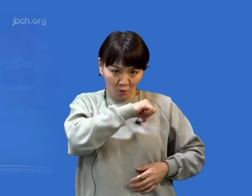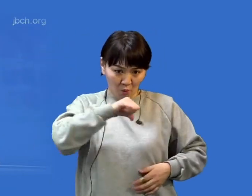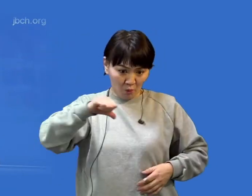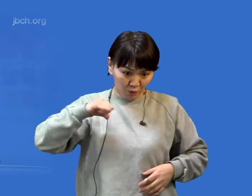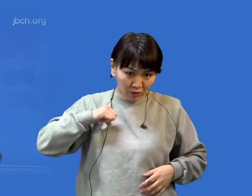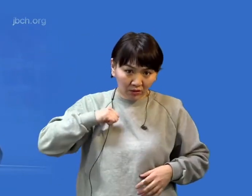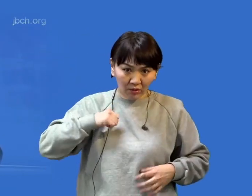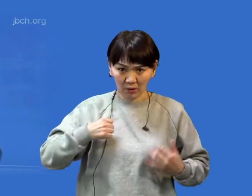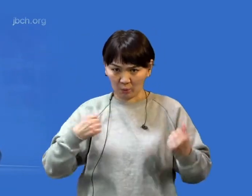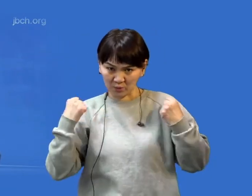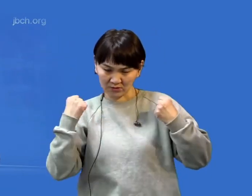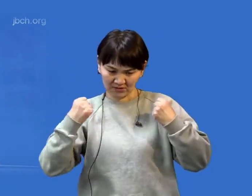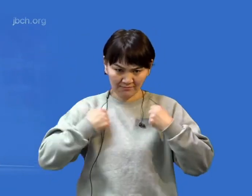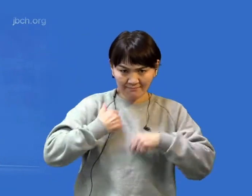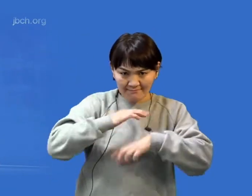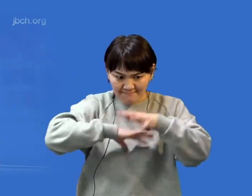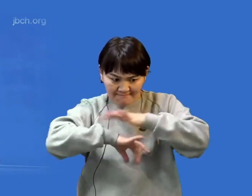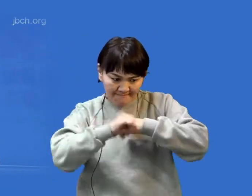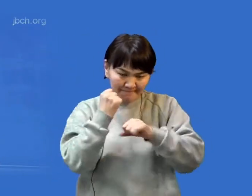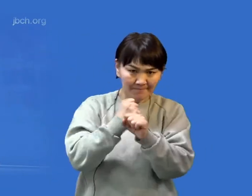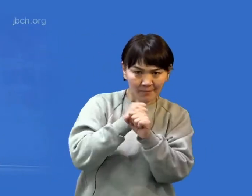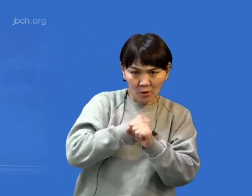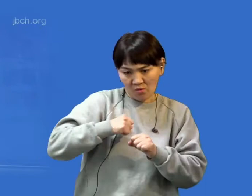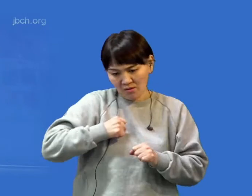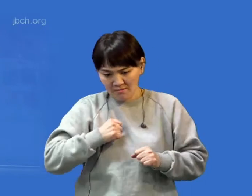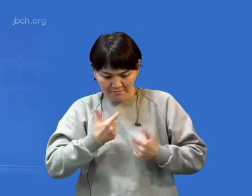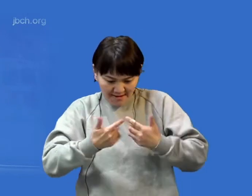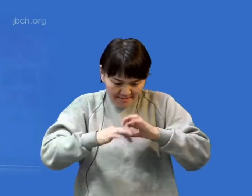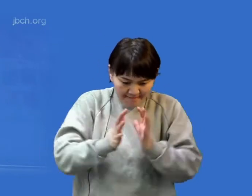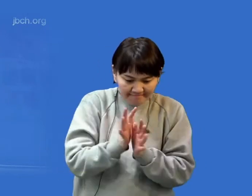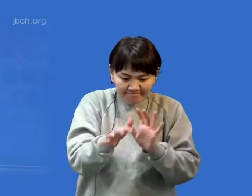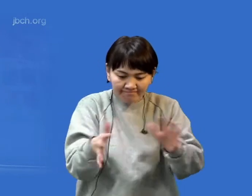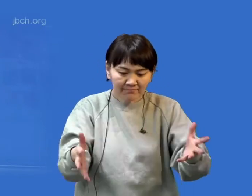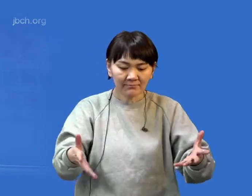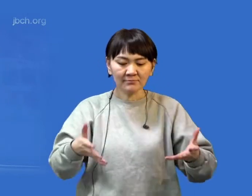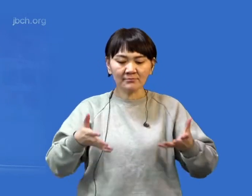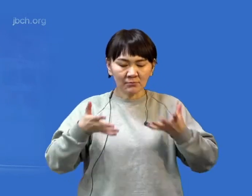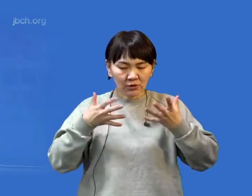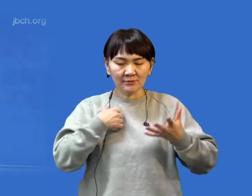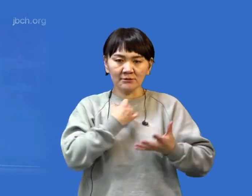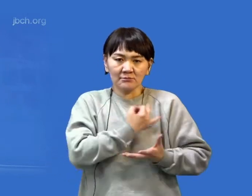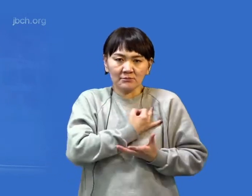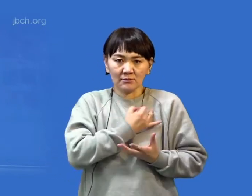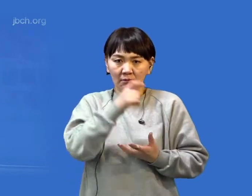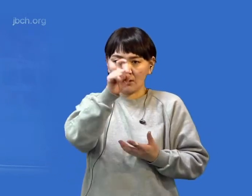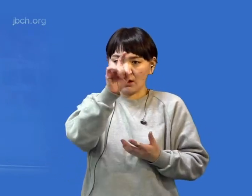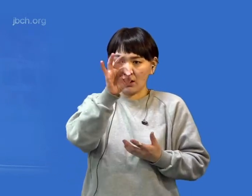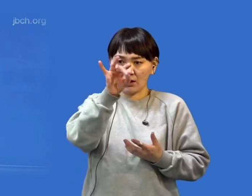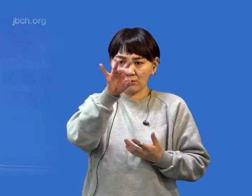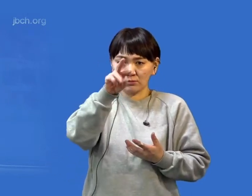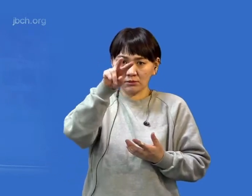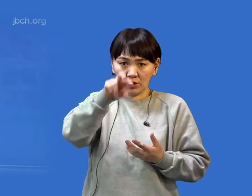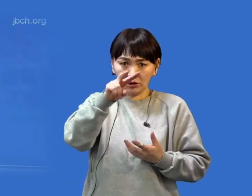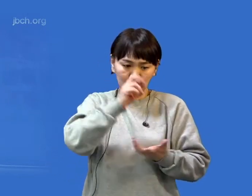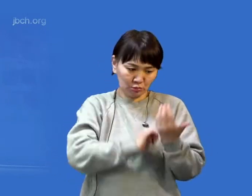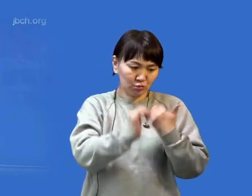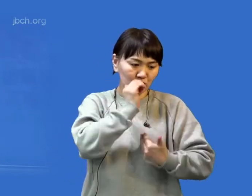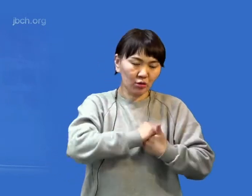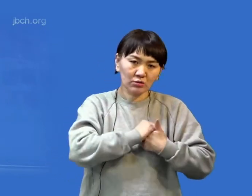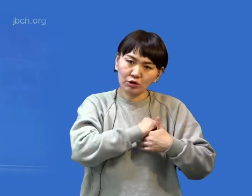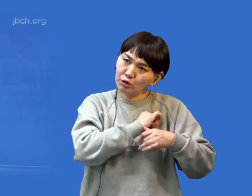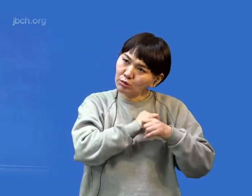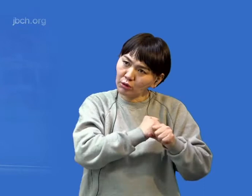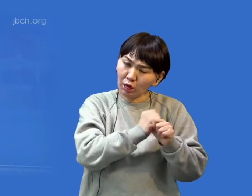тэмээ хүч чадалд итгэж юу вэ? Өөрийнхөө баялагын илбэгт итгэж хорлол дотроо баджсан хүн юм. Энэ бол хором муу зүйл